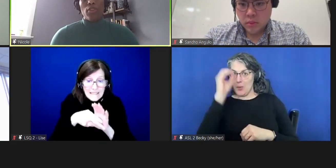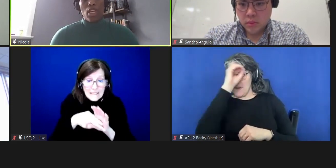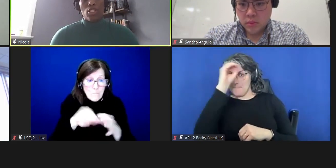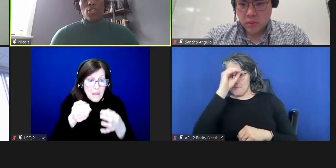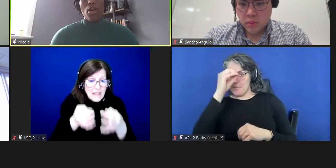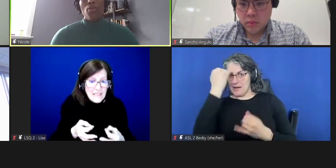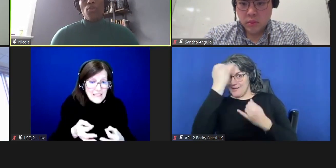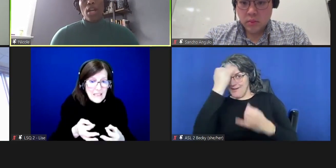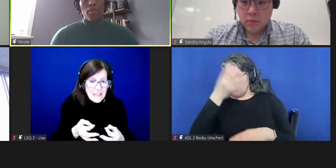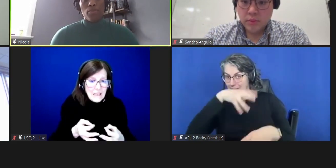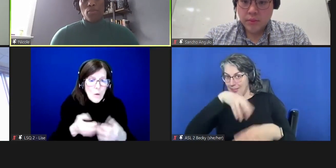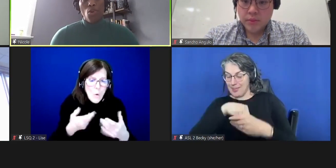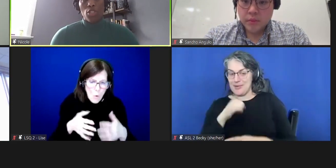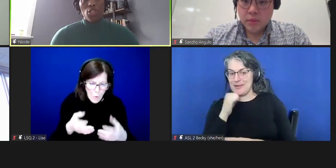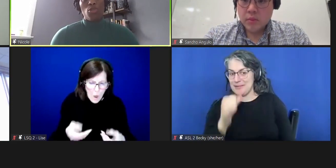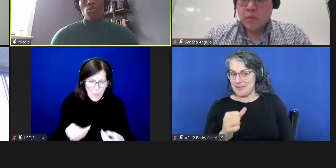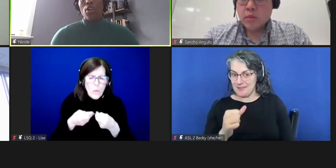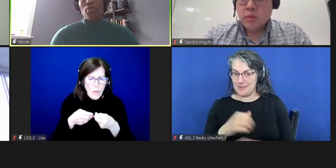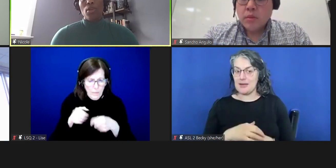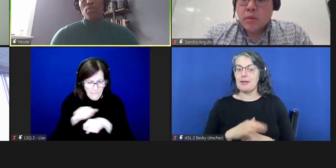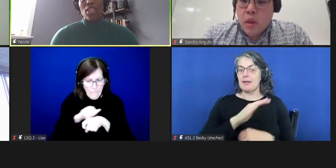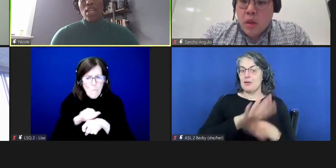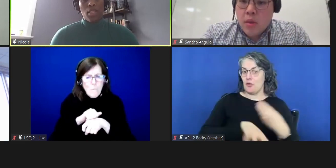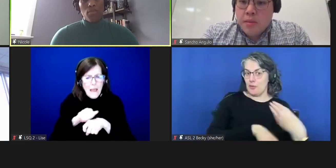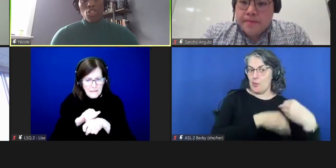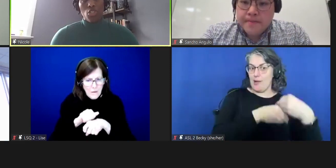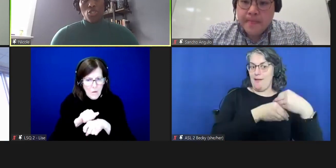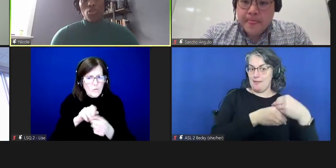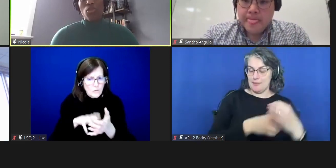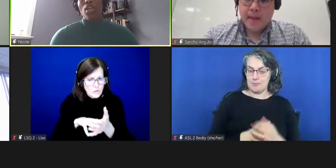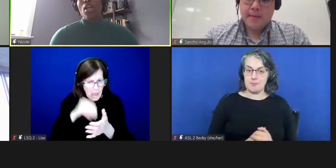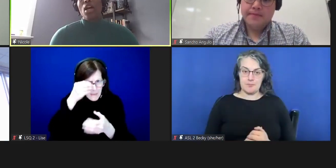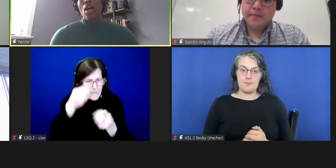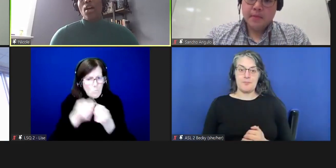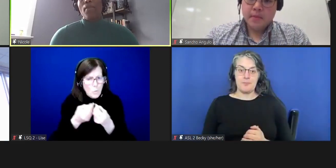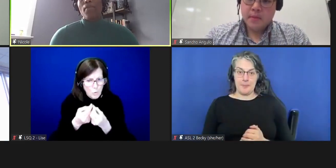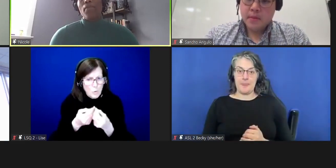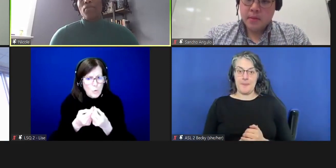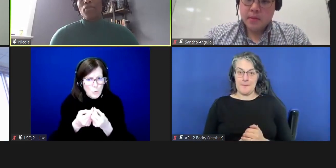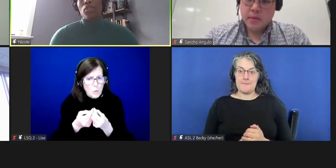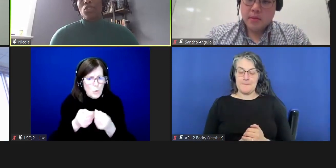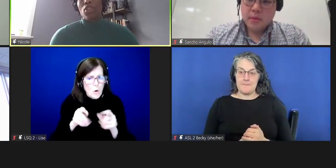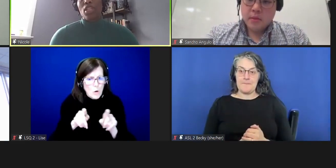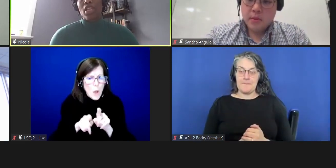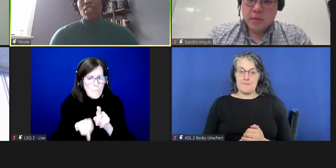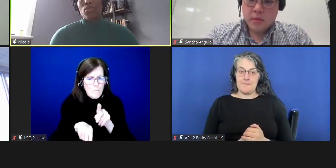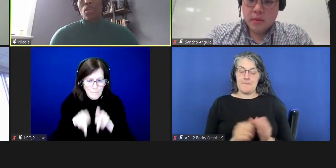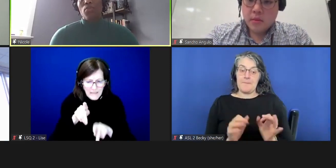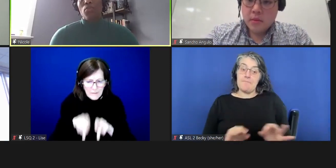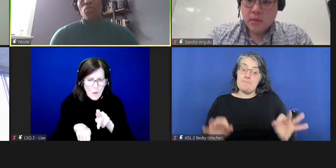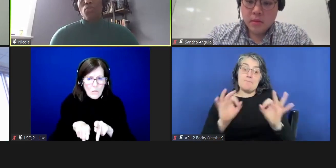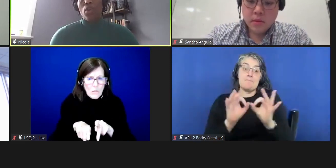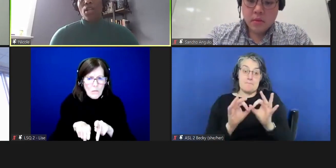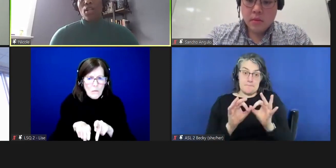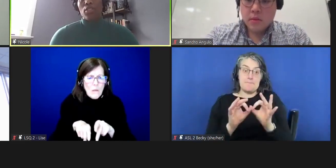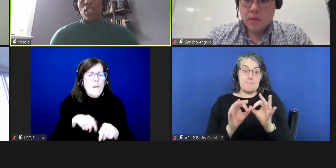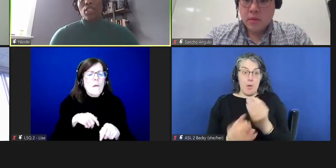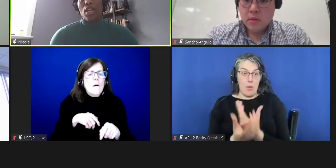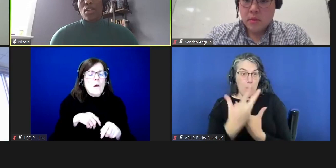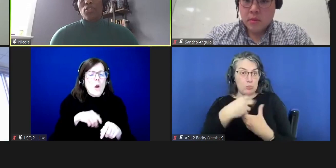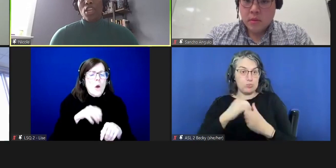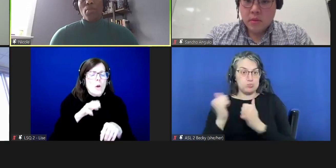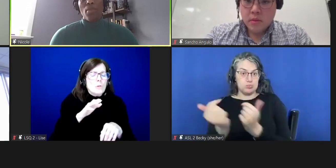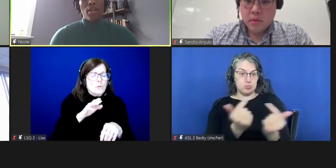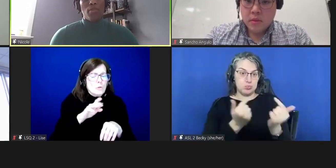façonné en tant que personne à propos de ce que nous devrions faire et de ce que